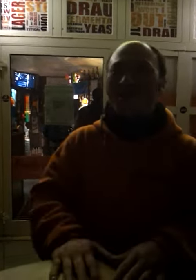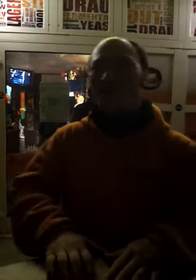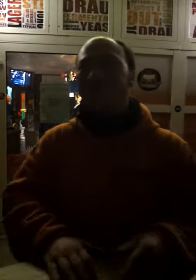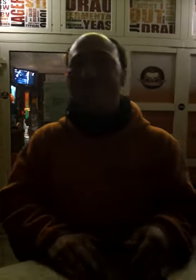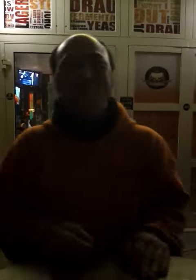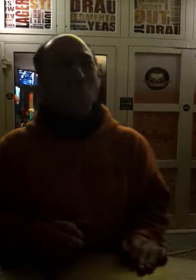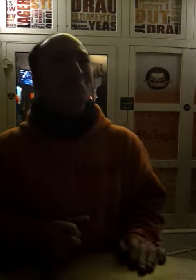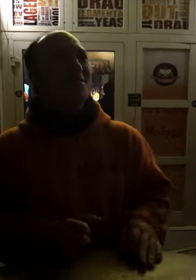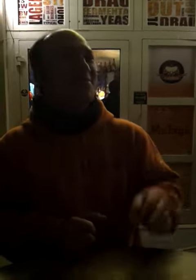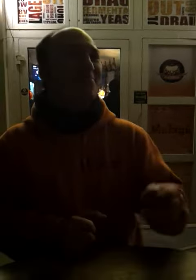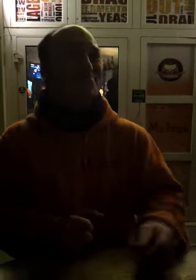capita.